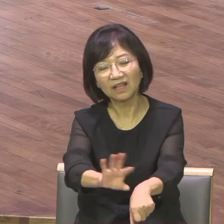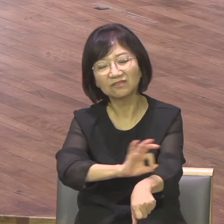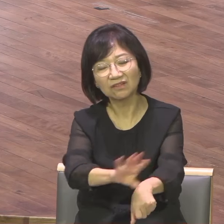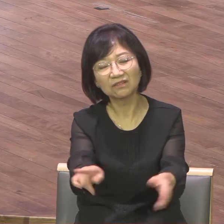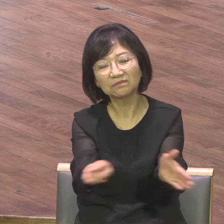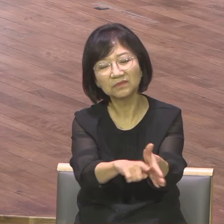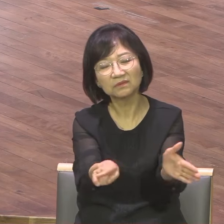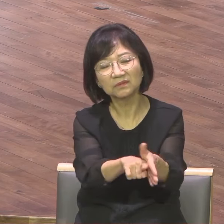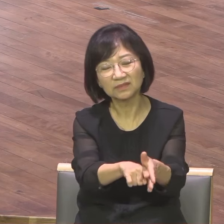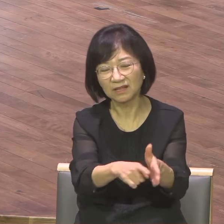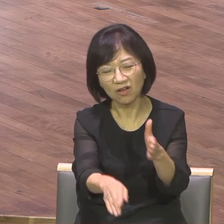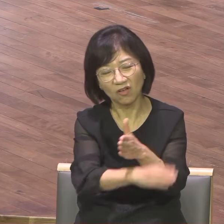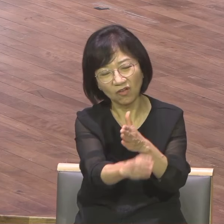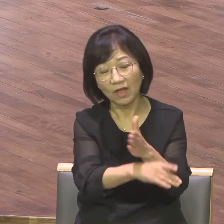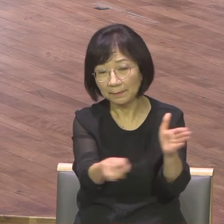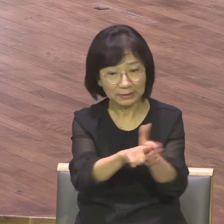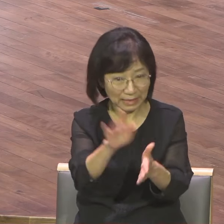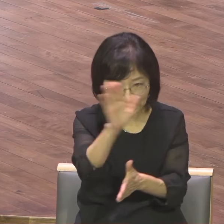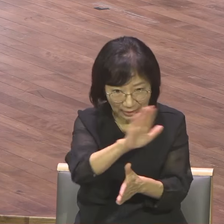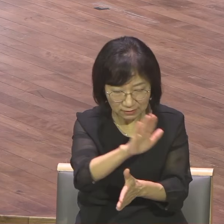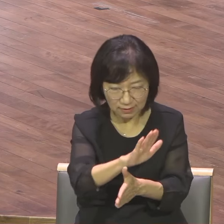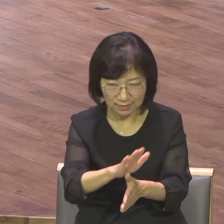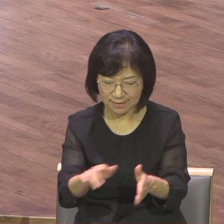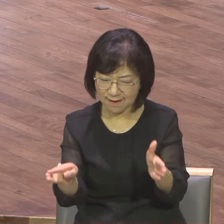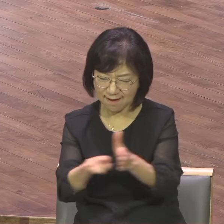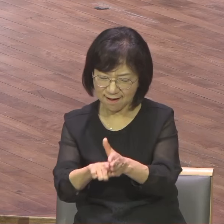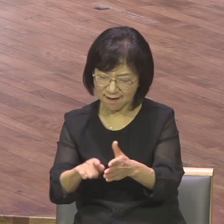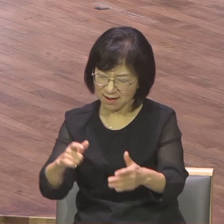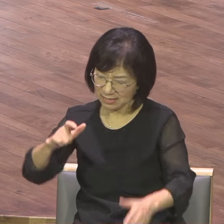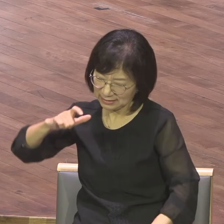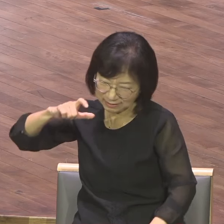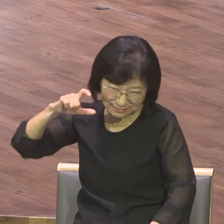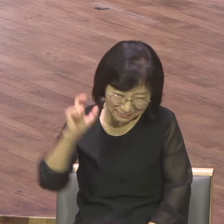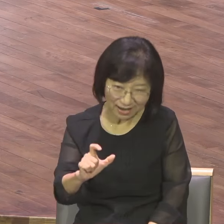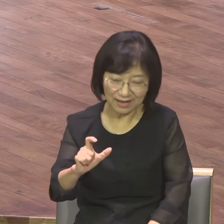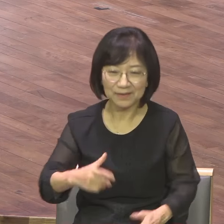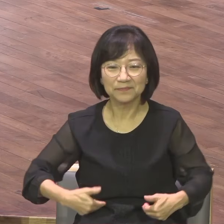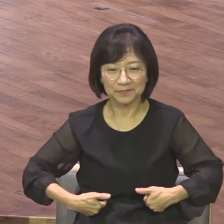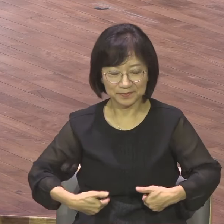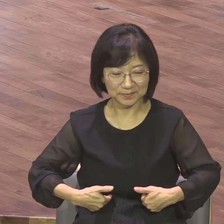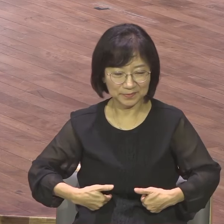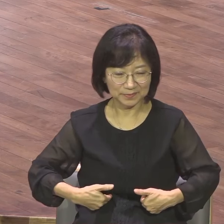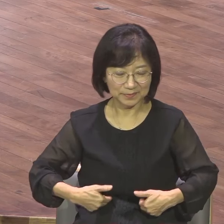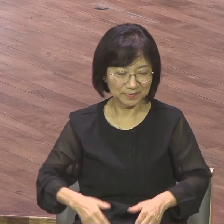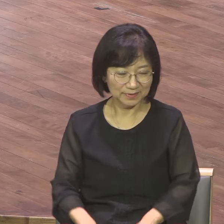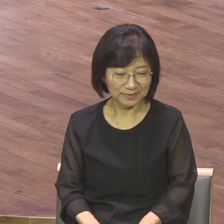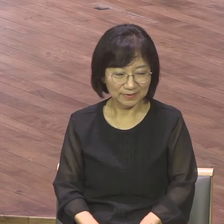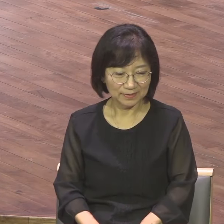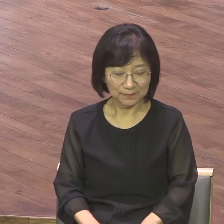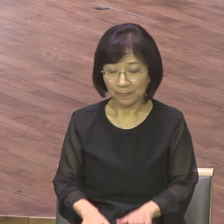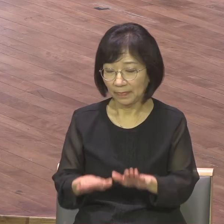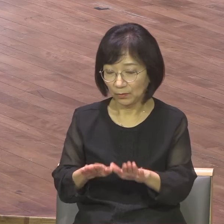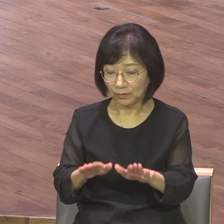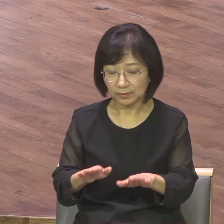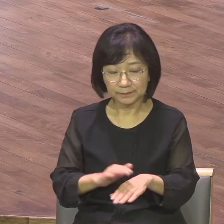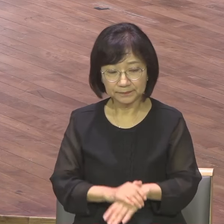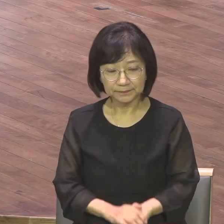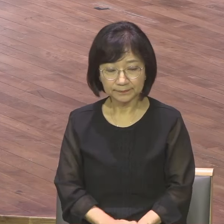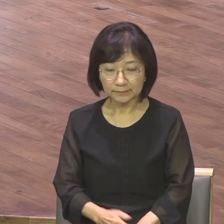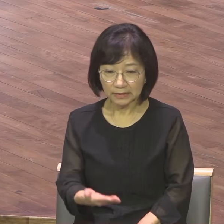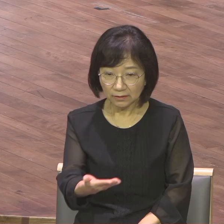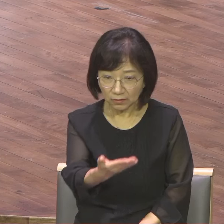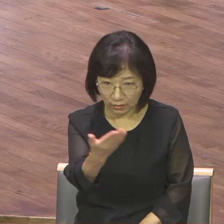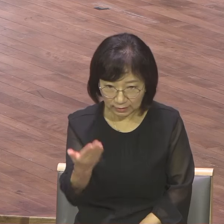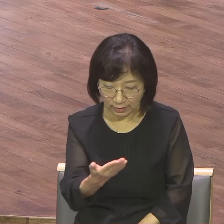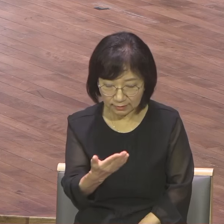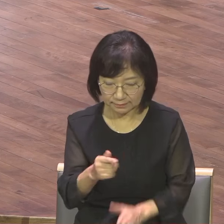믿음. 그래야 굳게 선다. 이사야 선지자가 이스라엘 백성들을 향해서 외칩니다. 만일 너희가 굳게